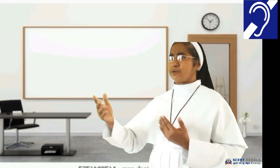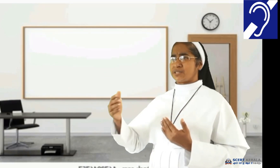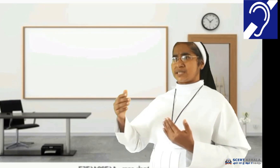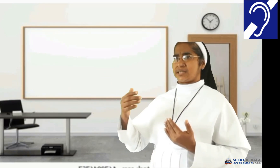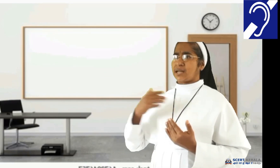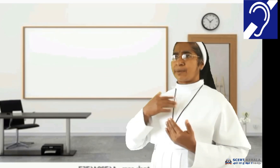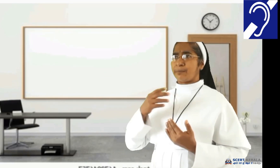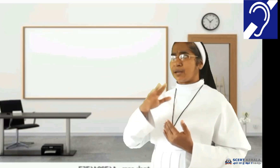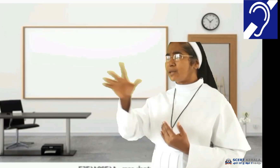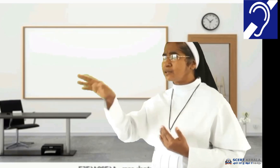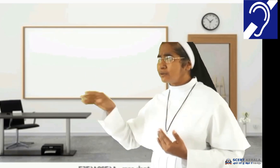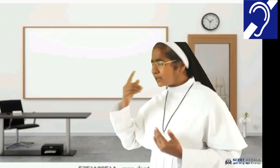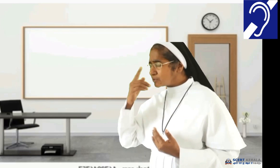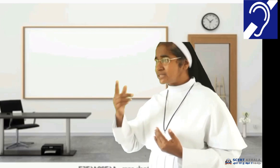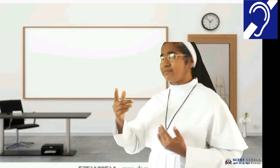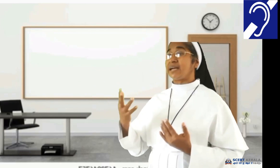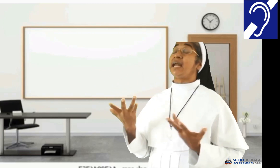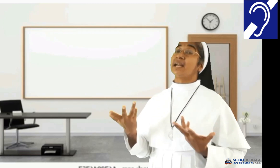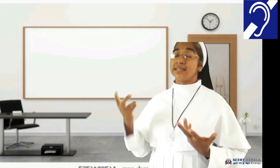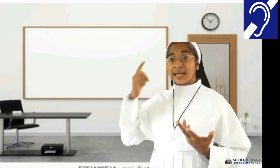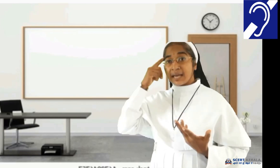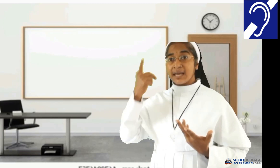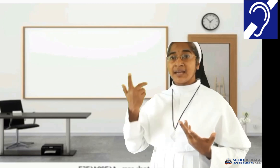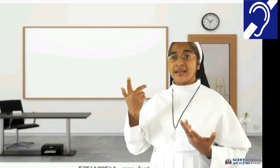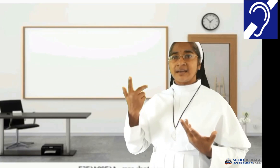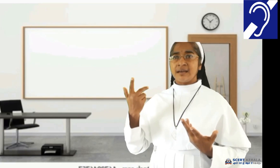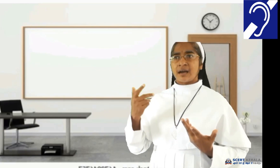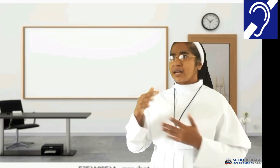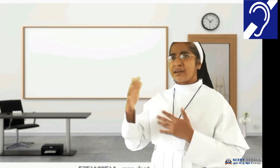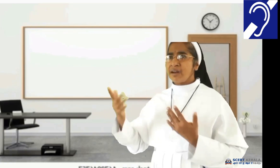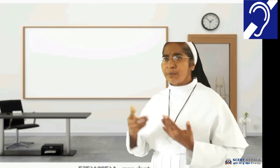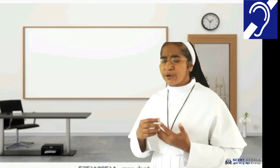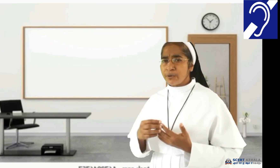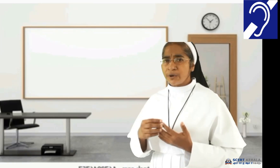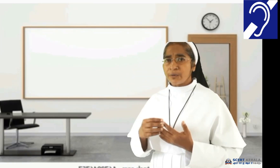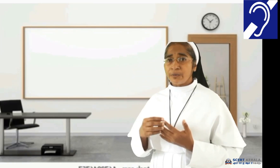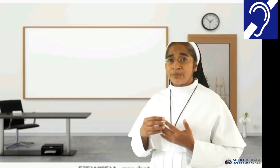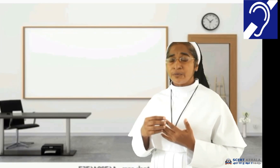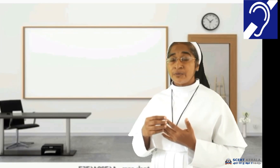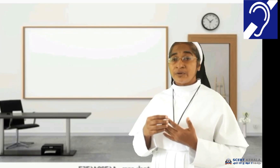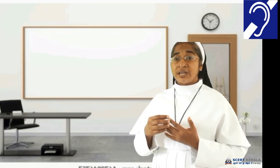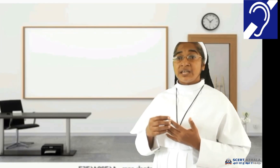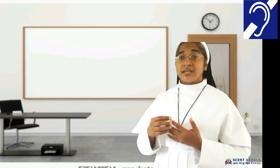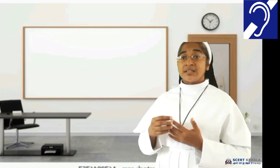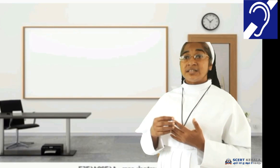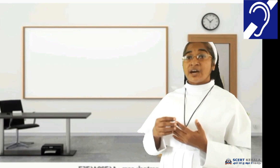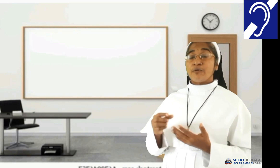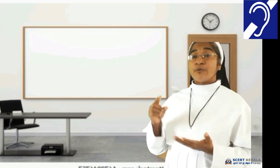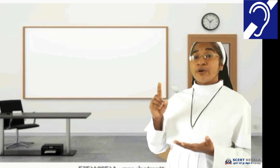കുറിച്ച്, നമ്മളെ പോലെ മറ്റുള്ളവരെ കുറിച്ച് ഇവരെങ്ങനെ അറിയുന്നേ? അറിയാൻ വേണ്ട മാർഗമുണ്ടോ? ദ